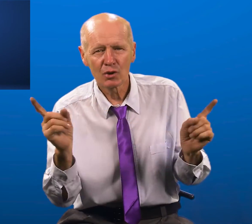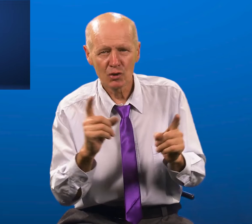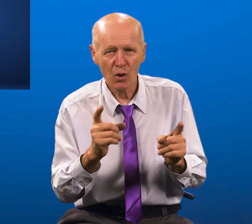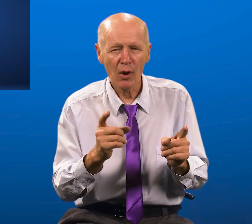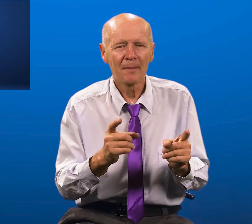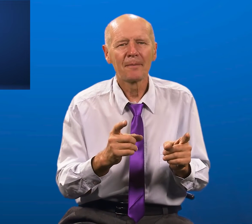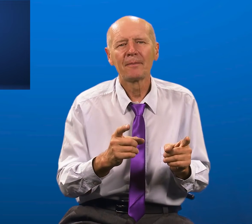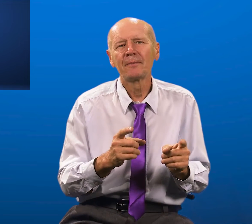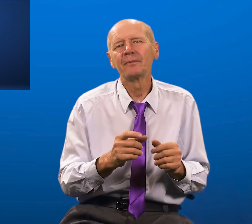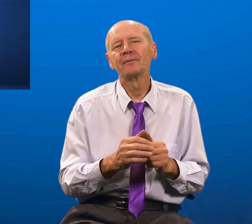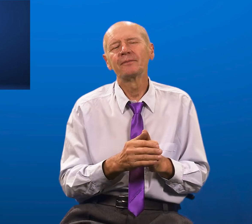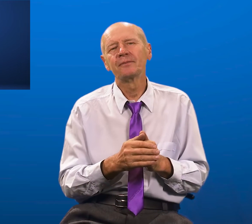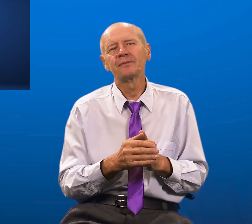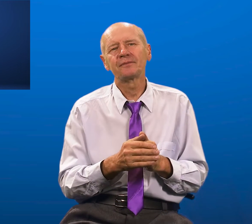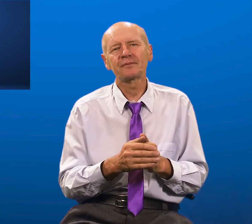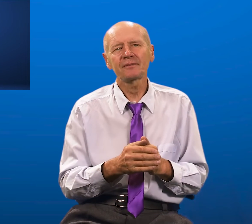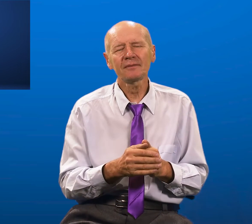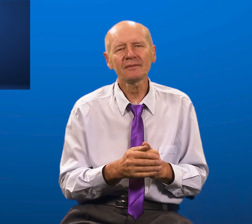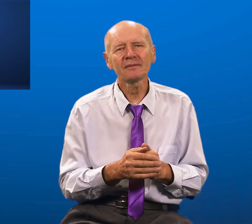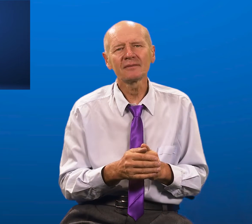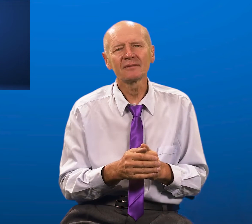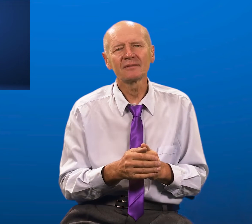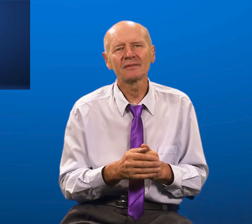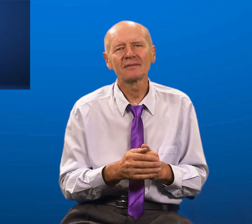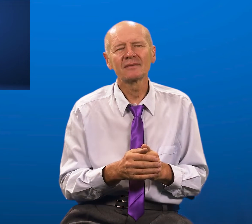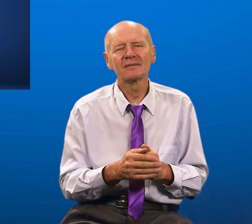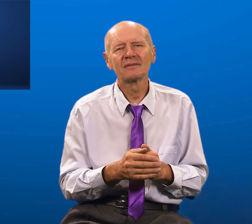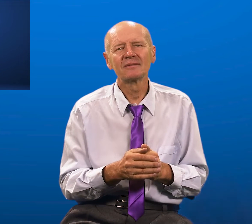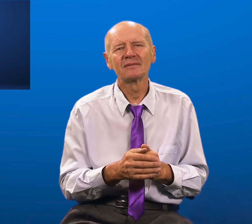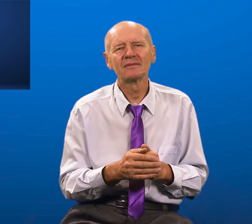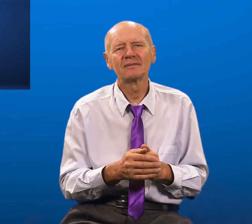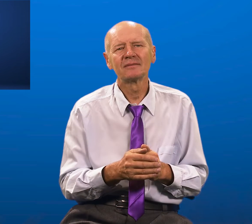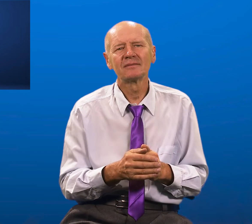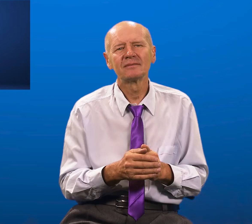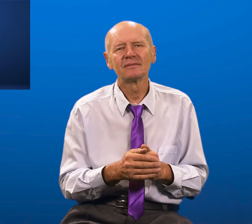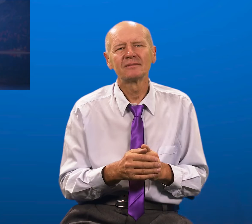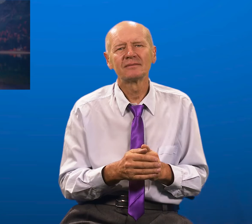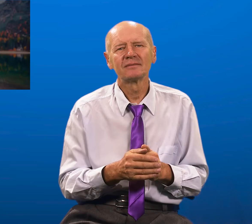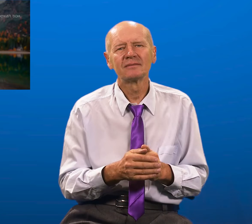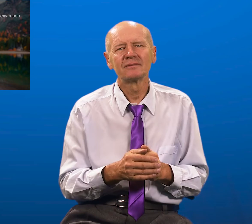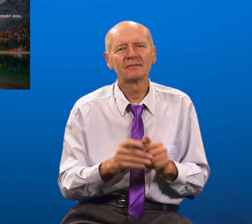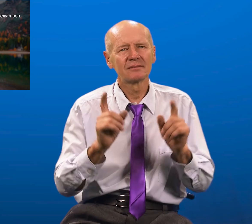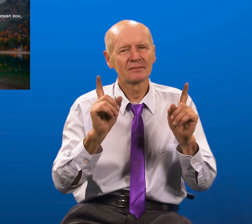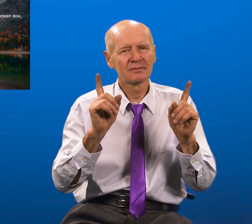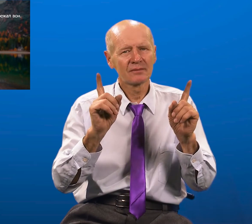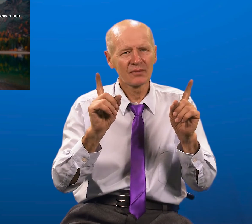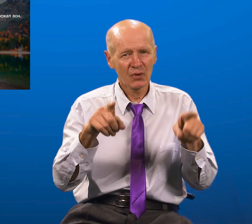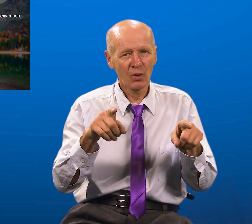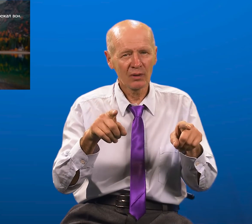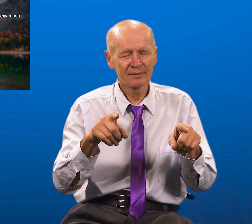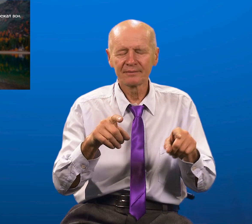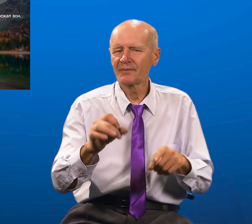можем прочитать, что в 12 стихе, 39 главе книги «Бытие» написано: «Но он,